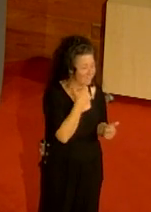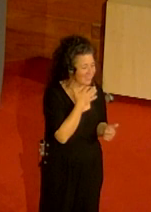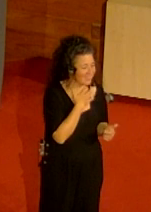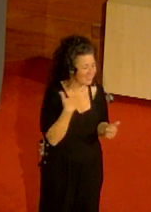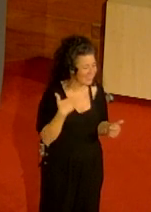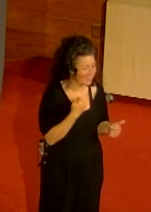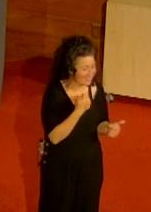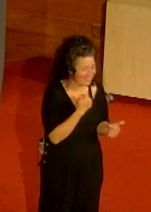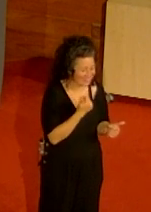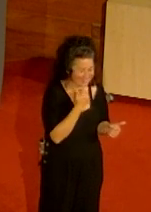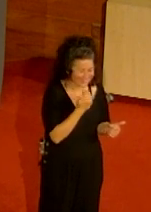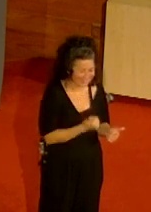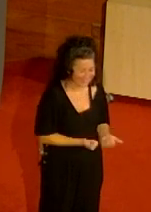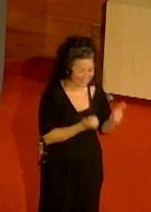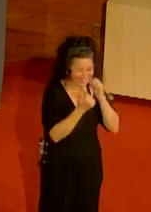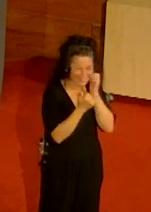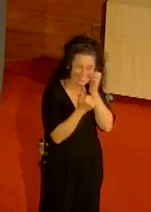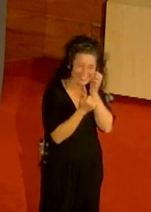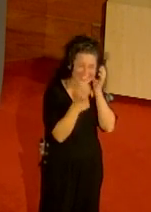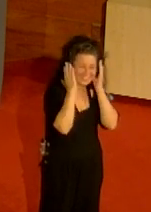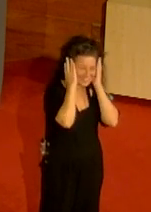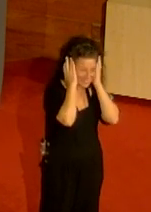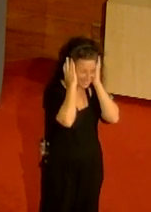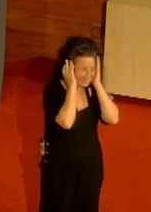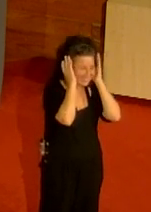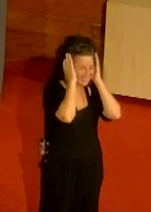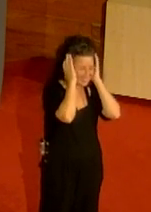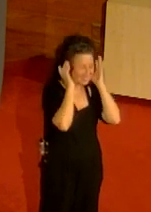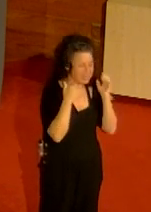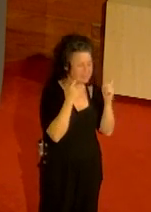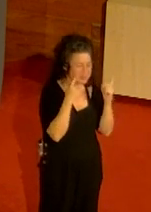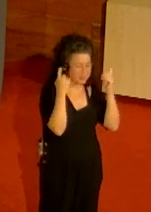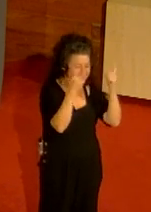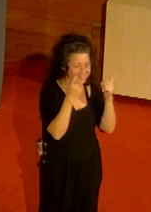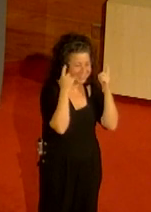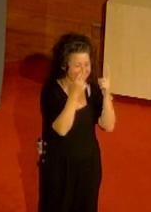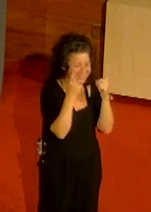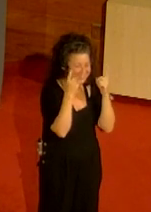quiero decir, a la revista. En la revista nos gustaría hacer, pero eso te requiere esfuerzo, dinero,